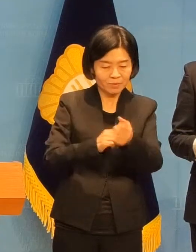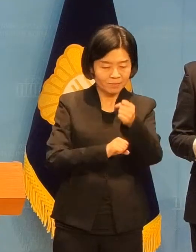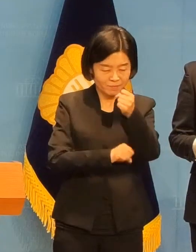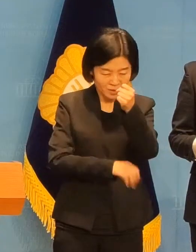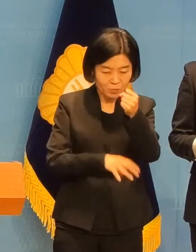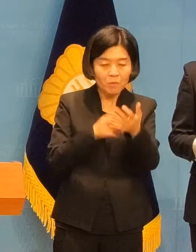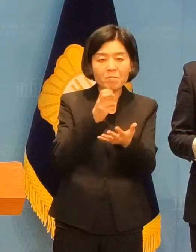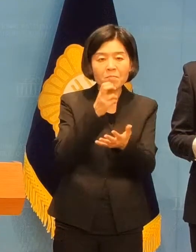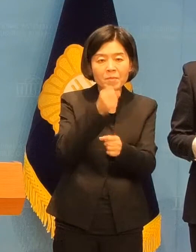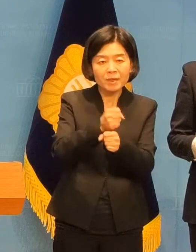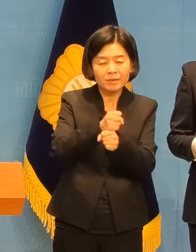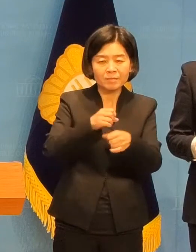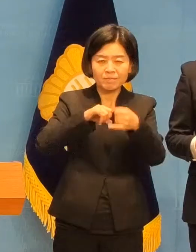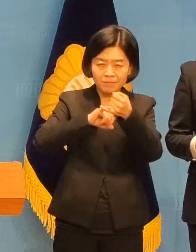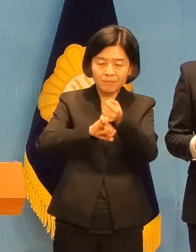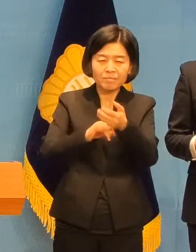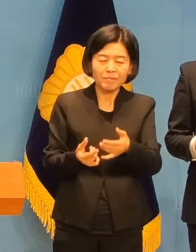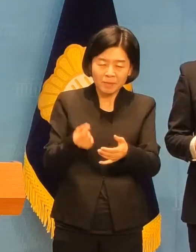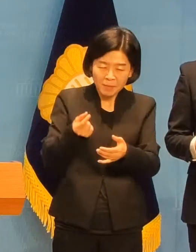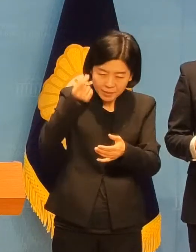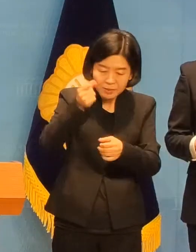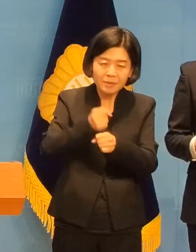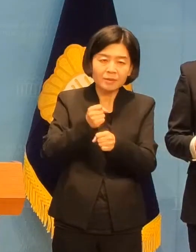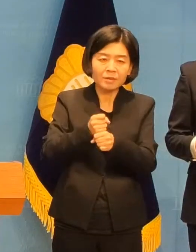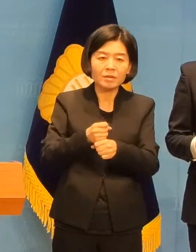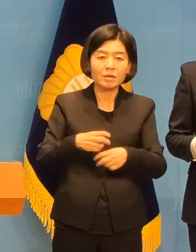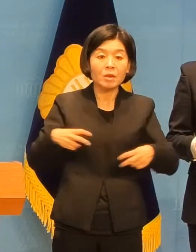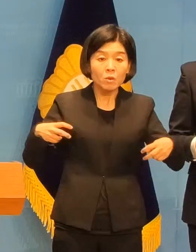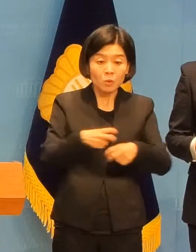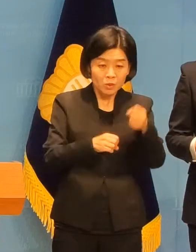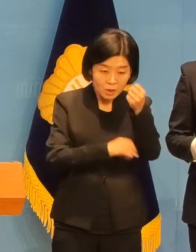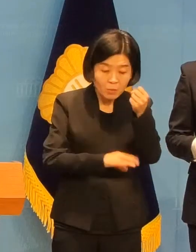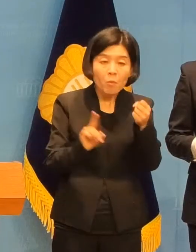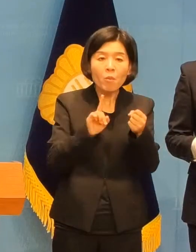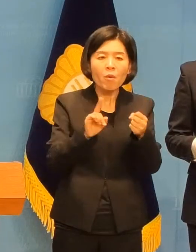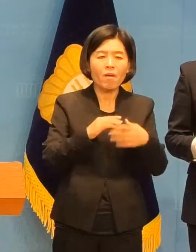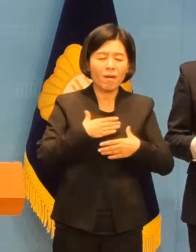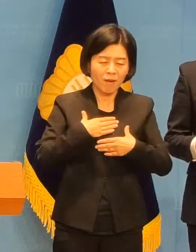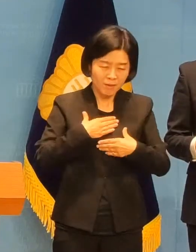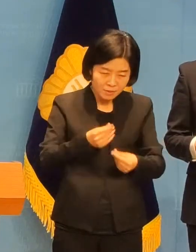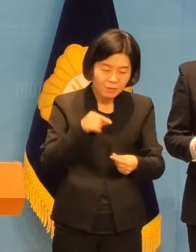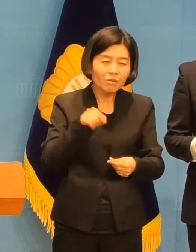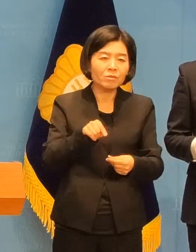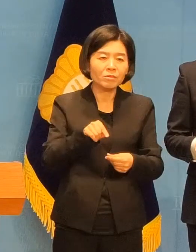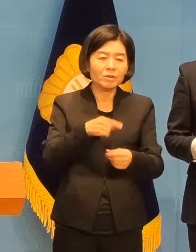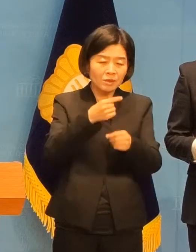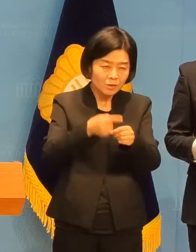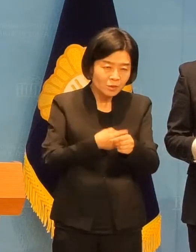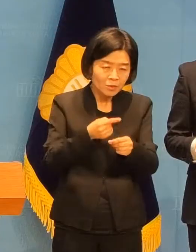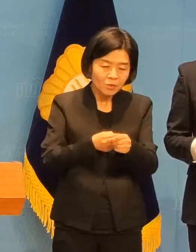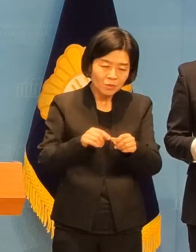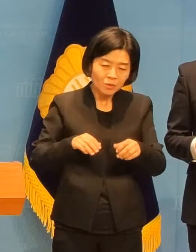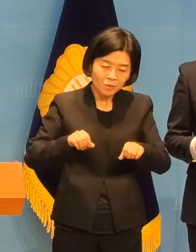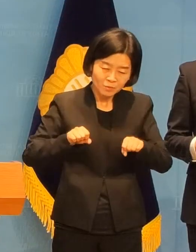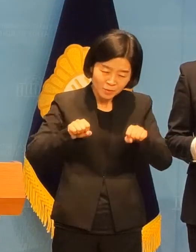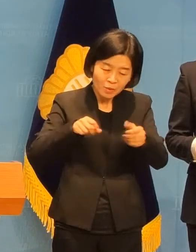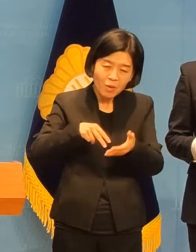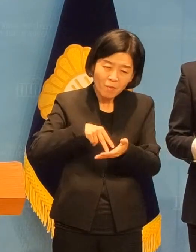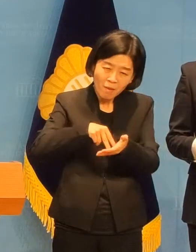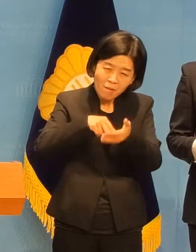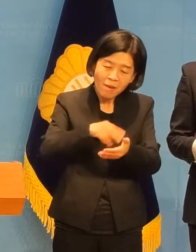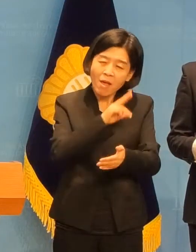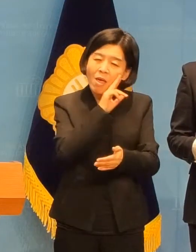마련해야 합니다. 교통의 기본은 안전입니다. 이제라도 전동 킥보드의 편리함 뒤에 가려진 위험을